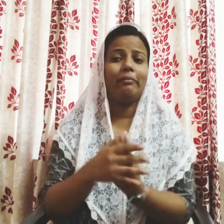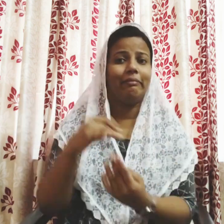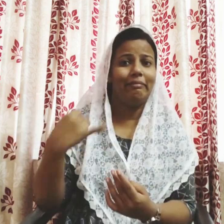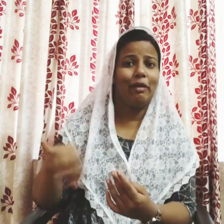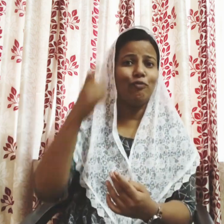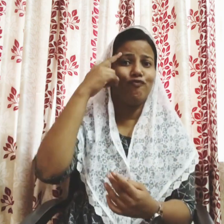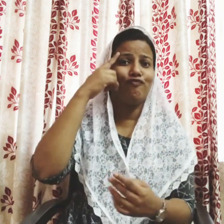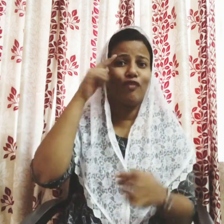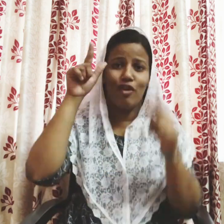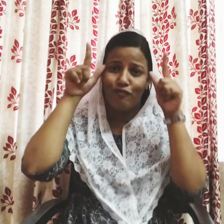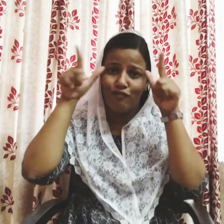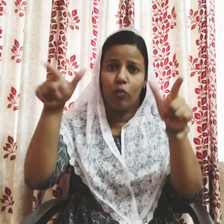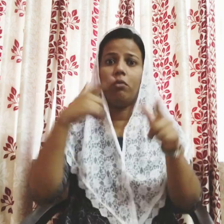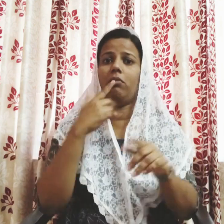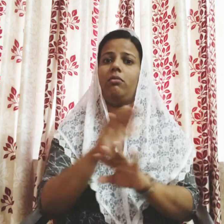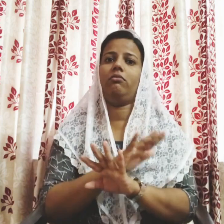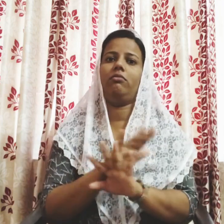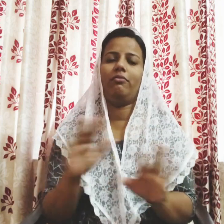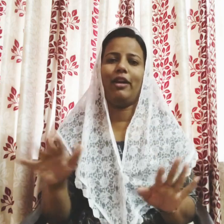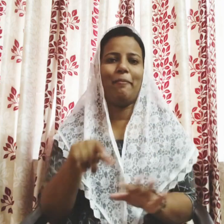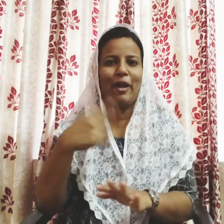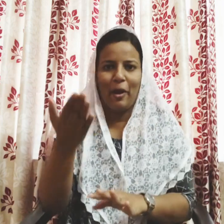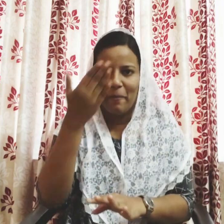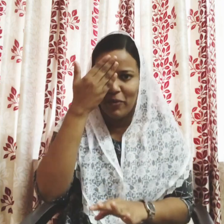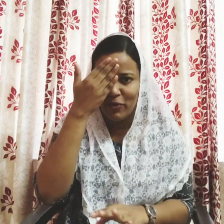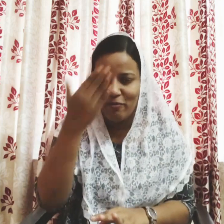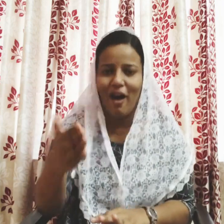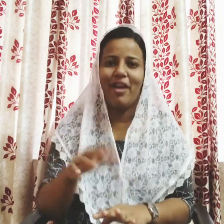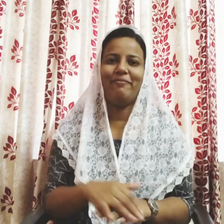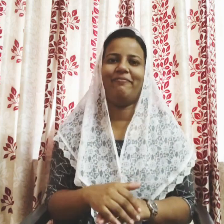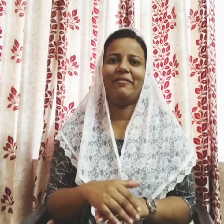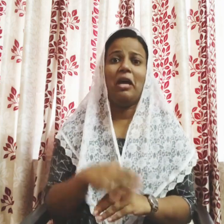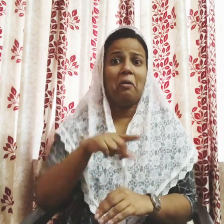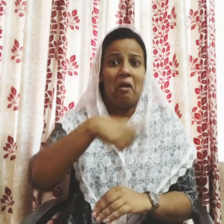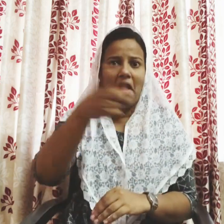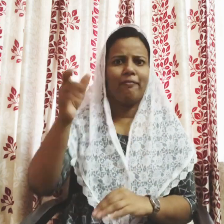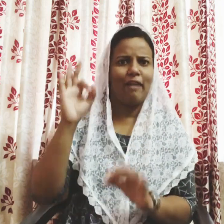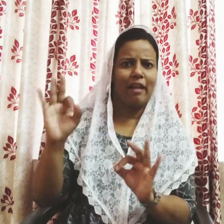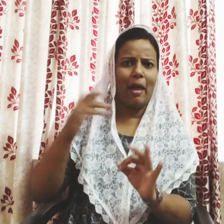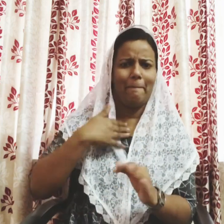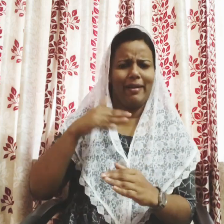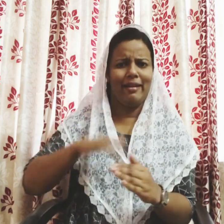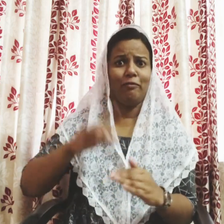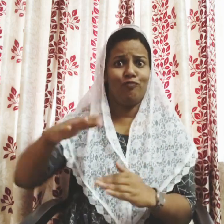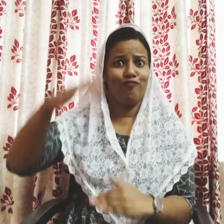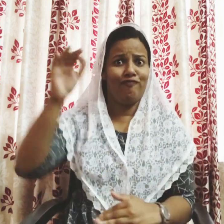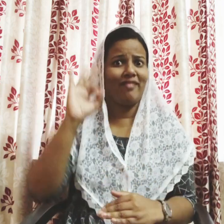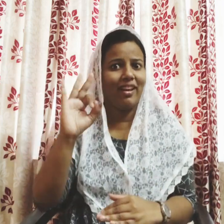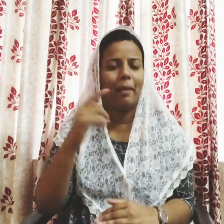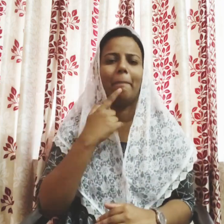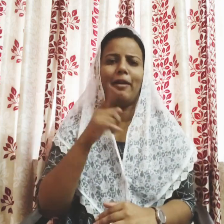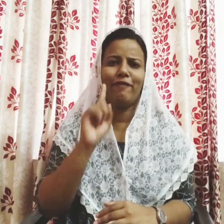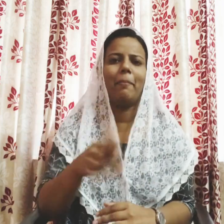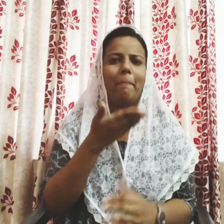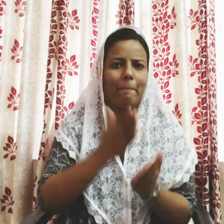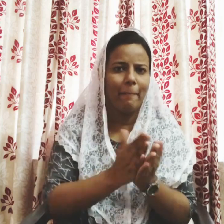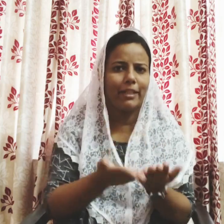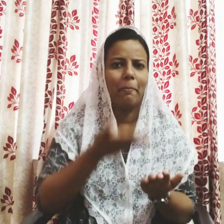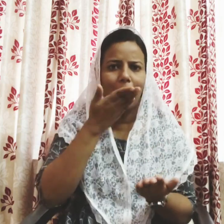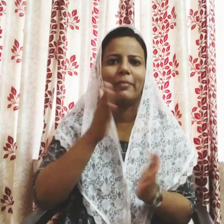വിളിക്കരുത്, ഒരു കാരണവശാലും ചെയ്യരുത്. മറ്റുള്ളവരെ ബഹുമാനിക്കുക, മറ്റുള്ളവരെ നമ്മളെക്കാൾ ശ്രേഷ്ഠരെന്നുണ്ടുക, അതാണ് ദൈവവചനം നമ്മളെ പഠിപ്പിക്കുന്നത്. അതുകൊണ്ട്